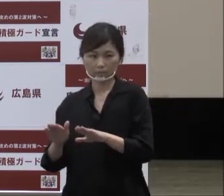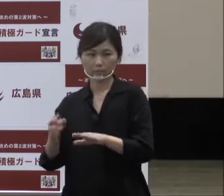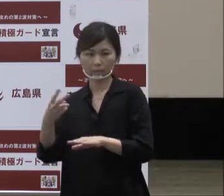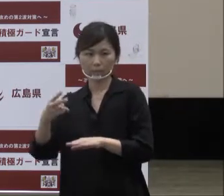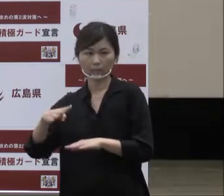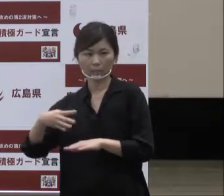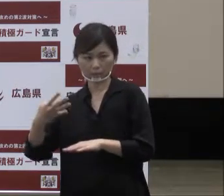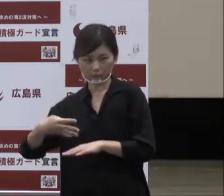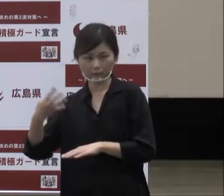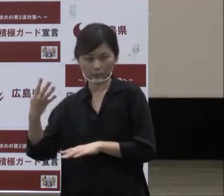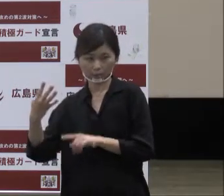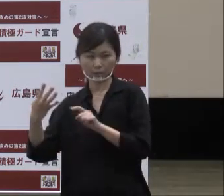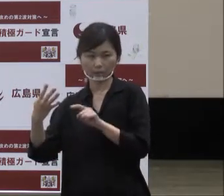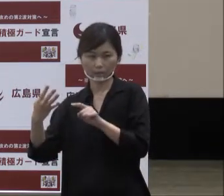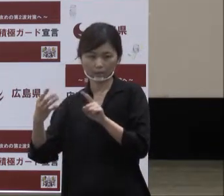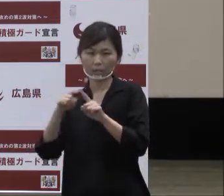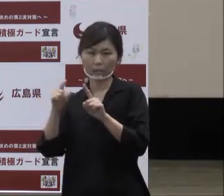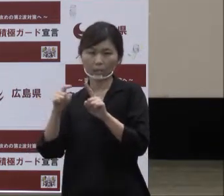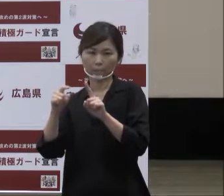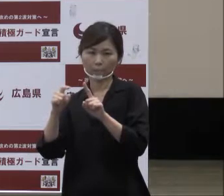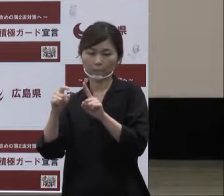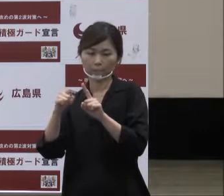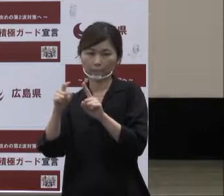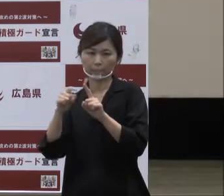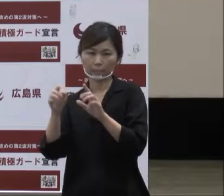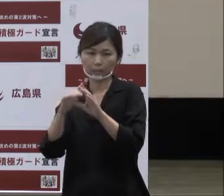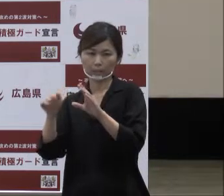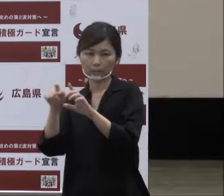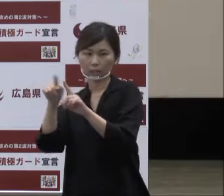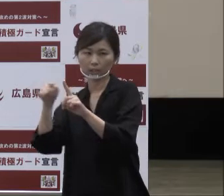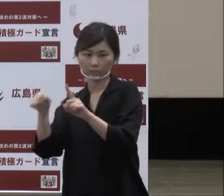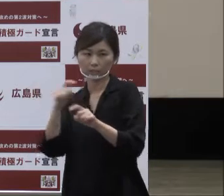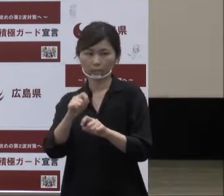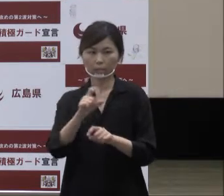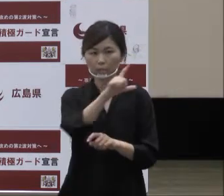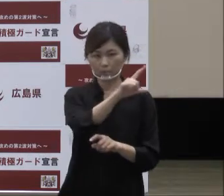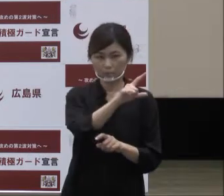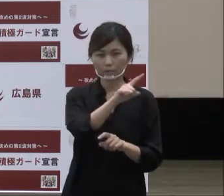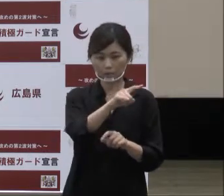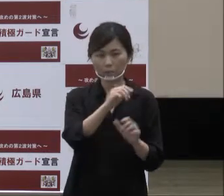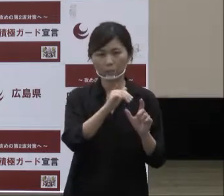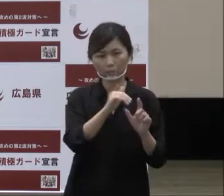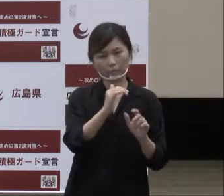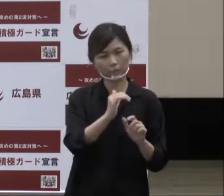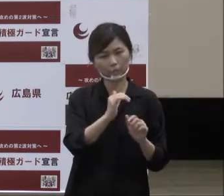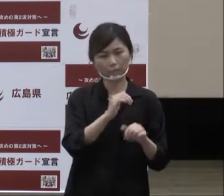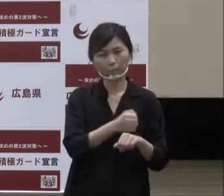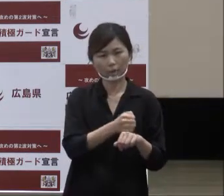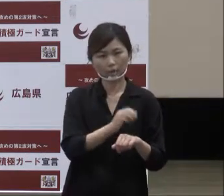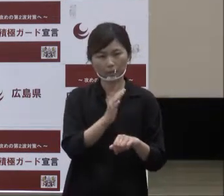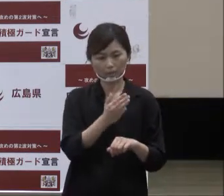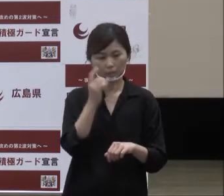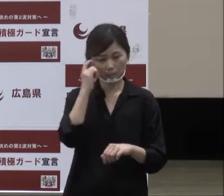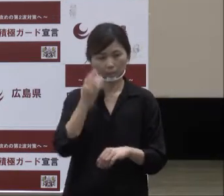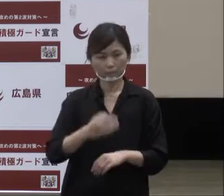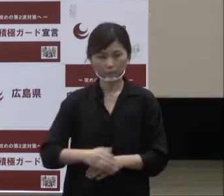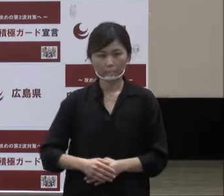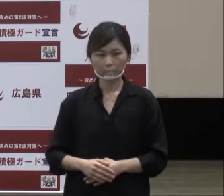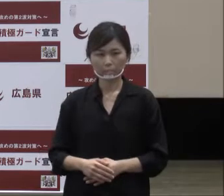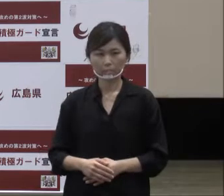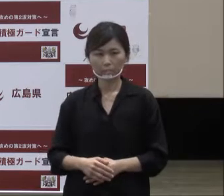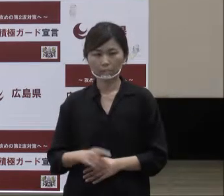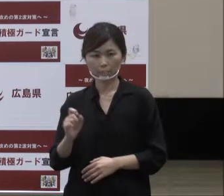件という PCR の検査の体制を拡充するのはなかなかハードルが高いのではないかと思っていたんですが、その一気に倍増できるというのはですね、何